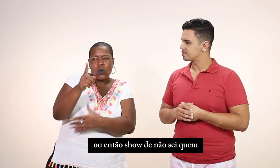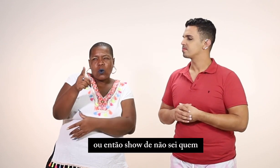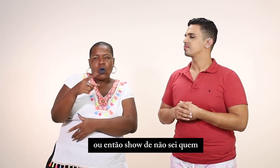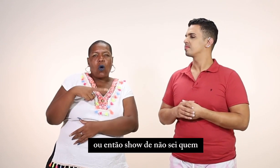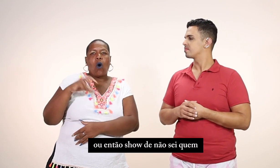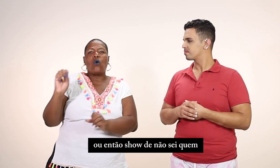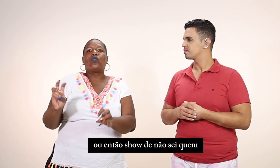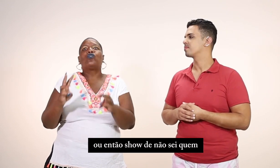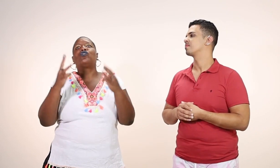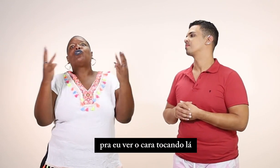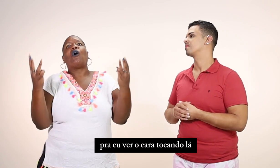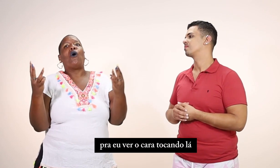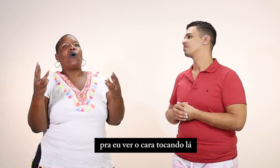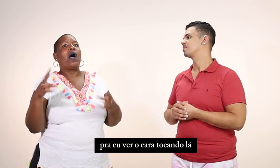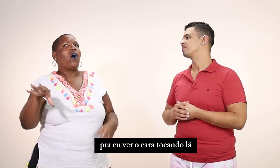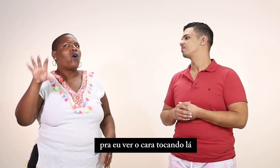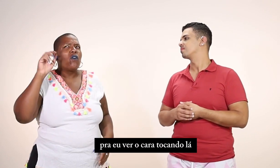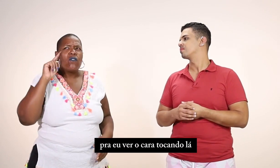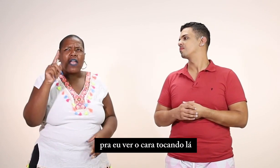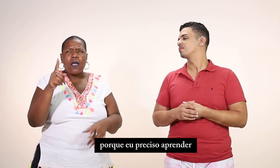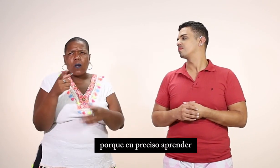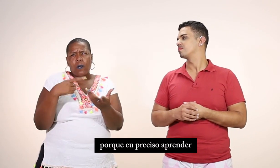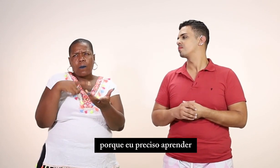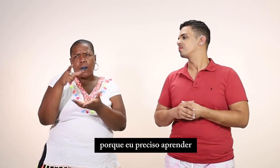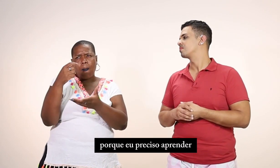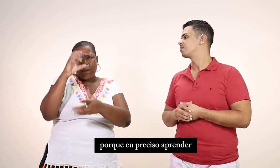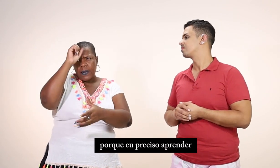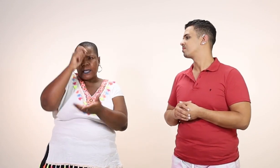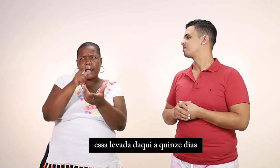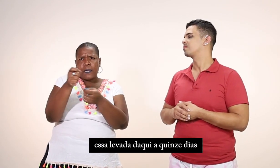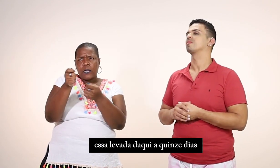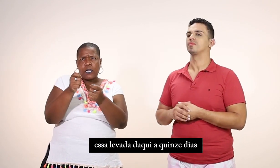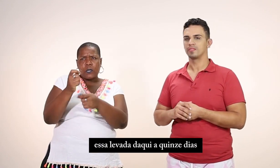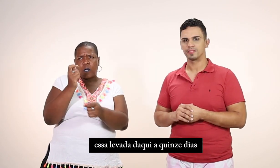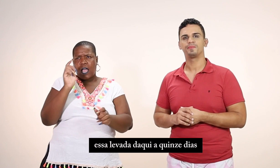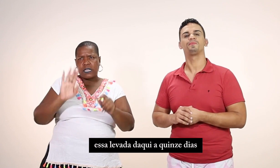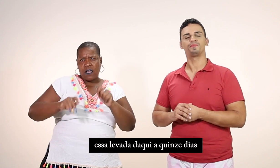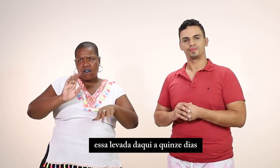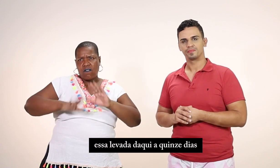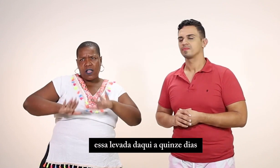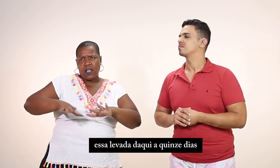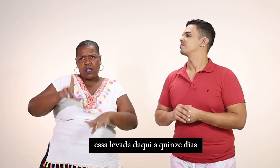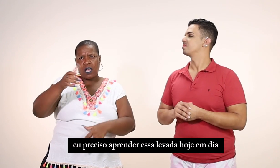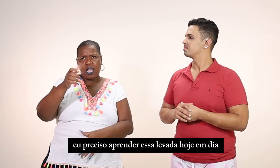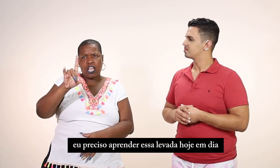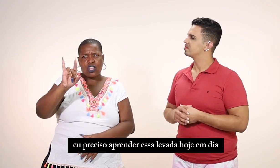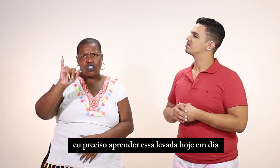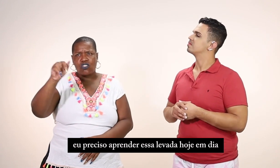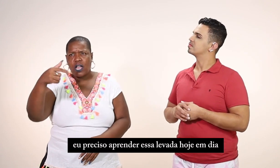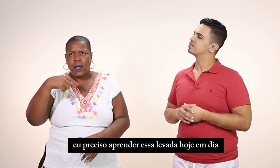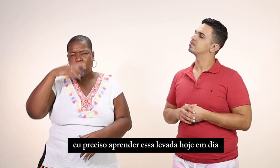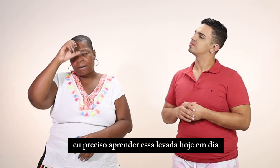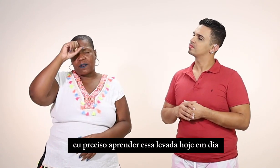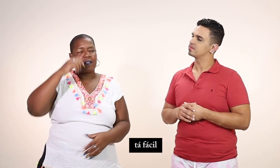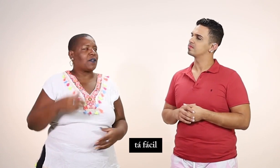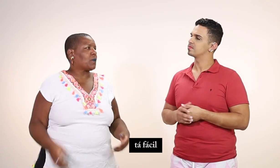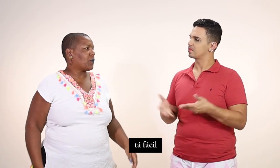show de não sei quem, para eu ver o cara tocando lá, porque eu preciso aprender essa levada, daqui a 15 dias eu preciso aprender essa Hoje em levada. dia tá fácil,